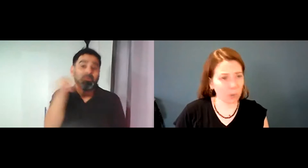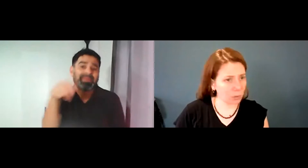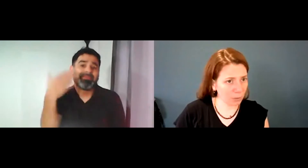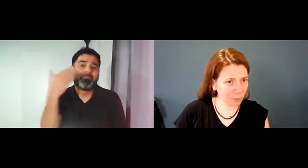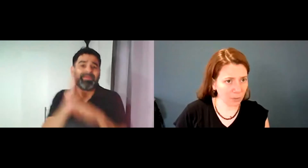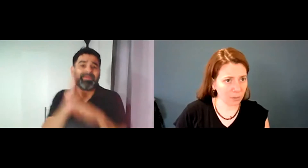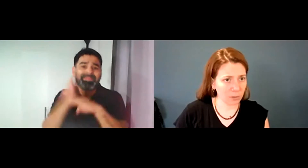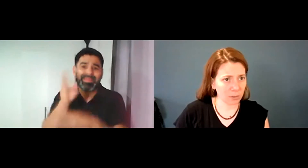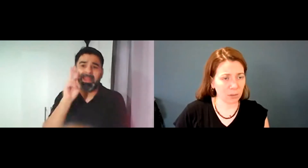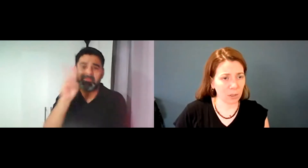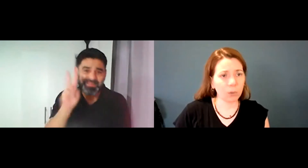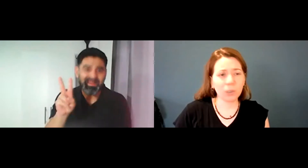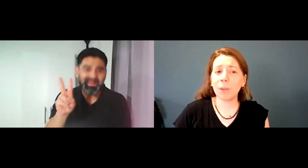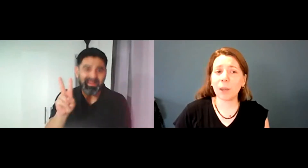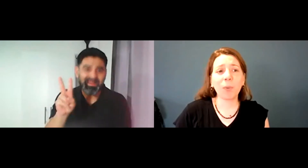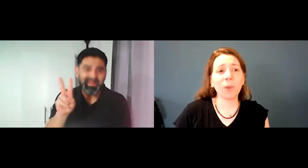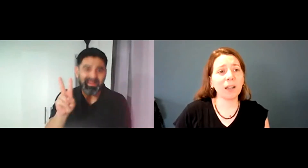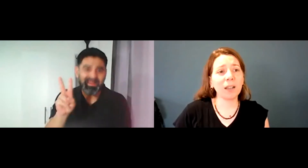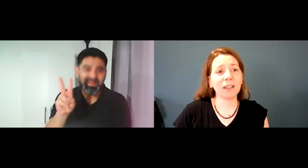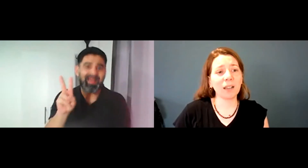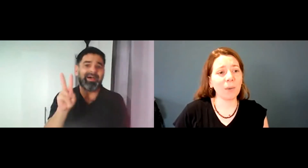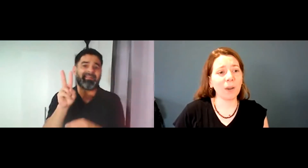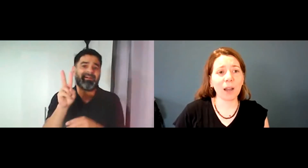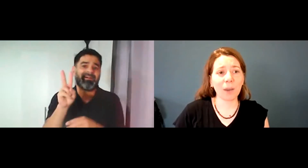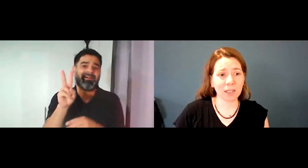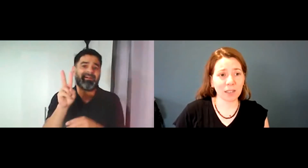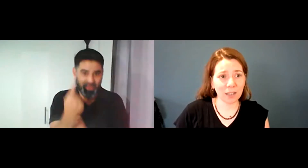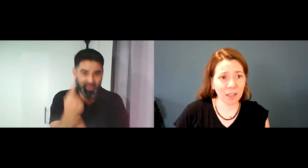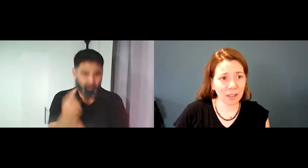YouTube. Ustedes van a poder entrar a verlo las veces que quieran.